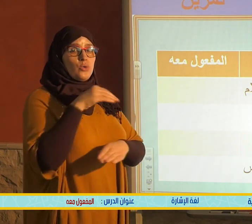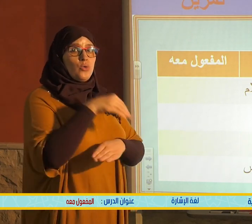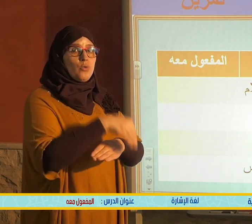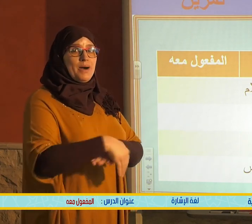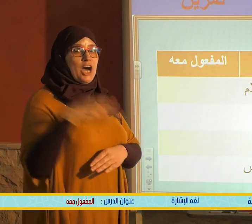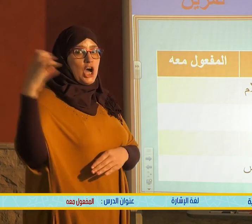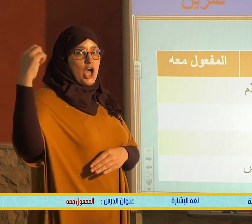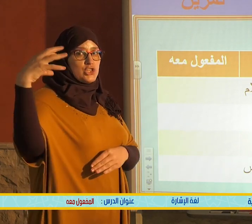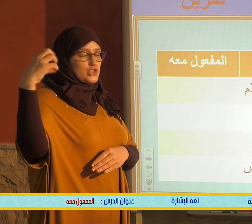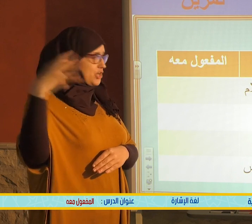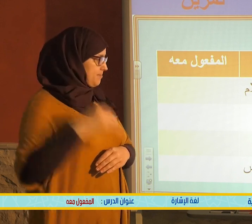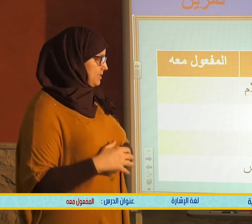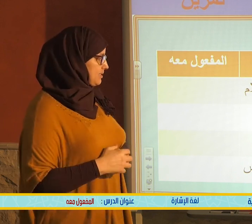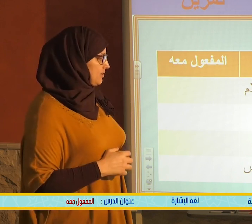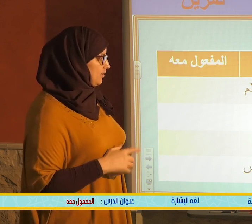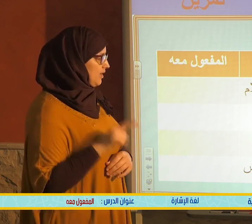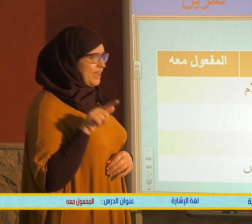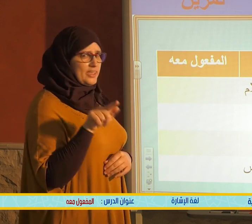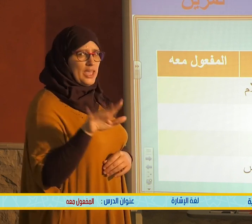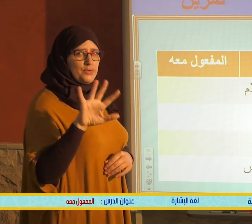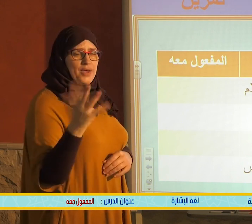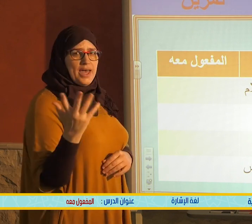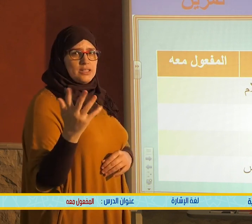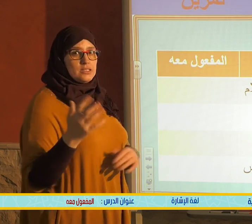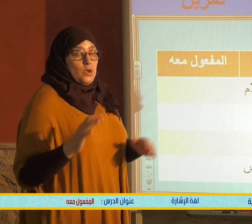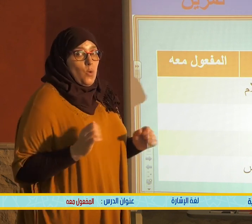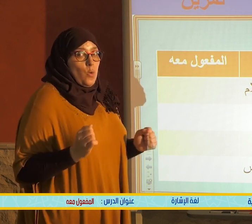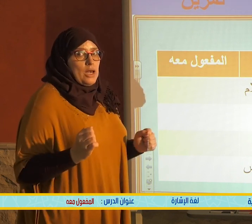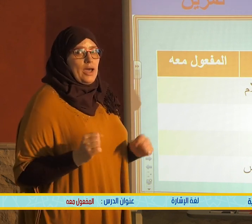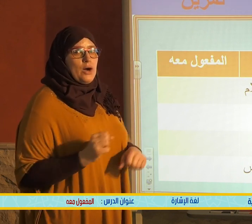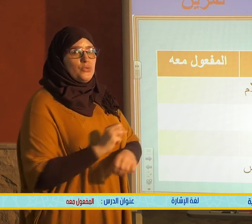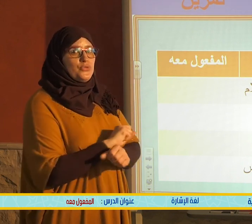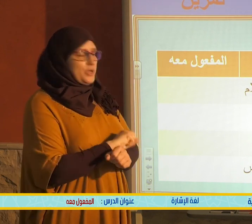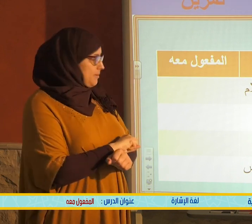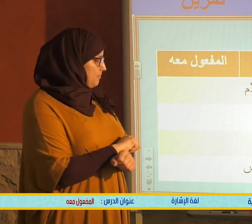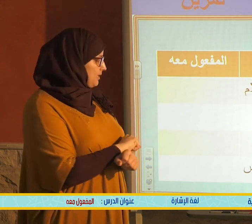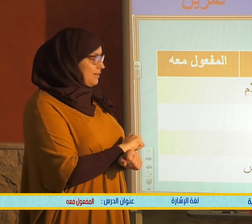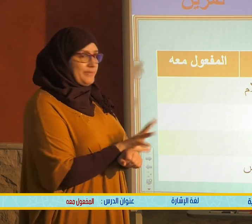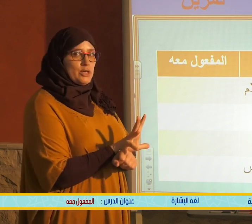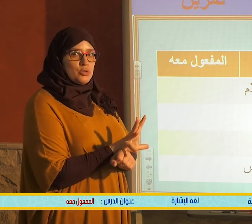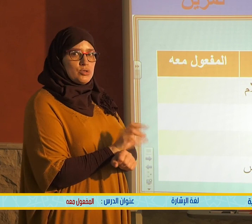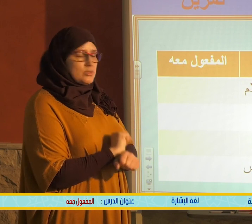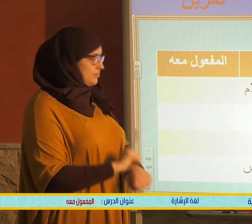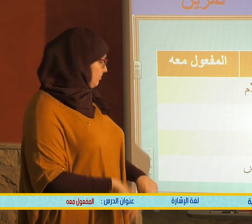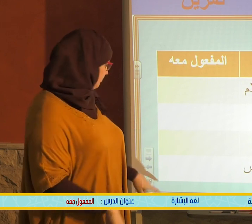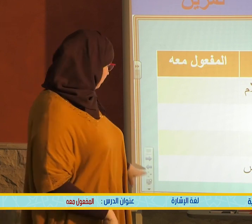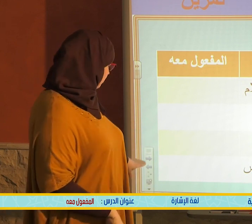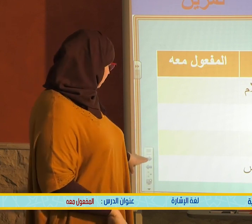وغروب الشمس، كيف أنت والخوف من الفيروس؟